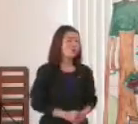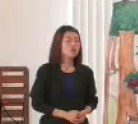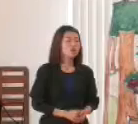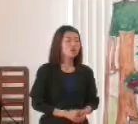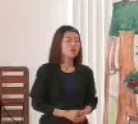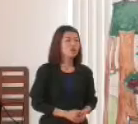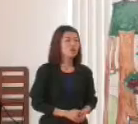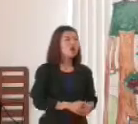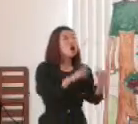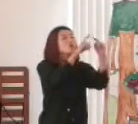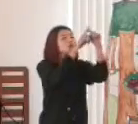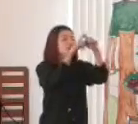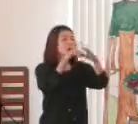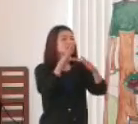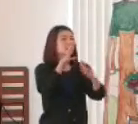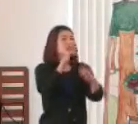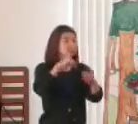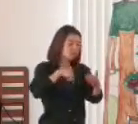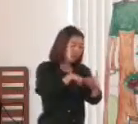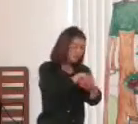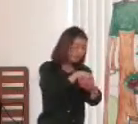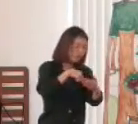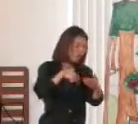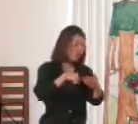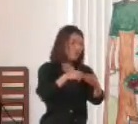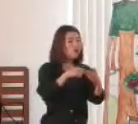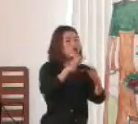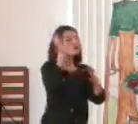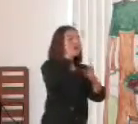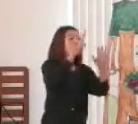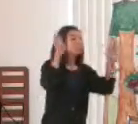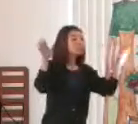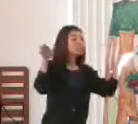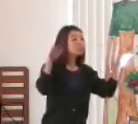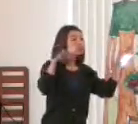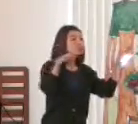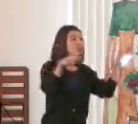クリスマスのお話の中には天使が出てきます。